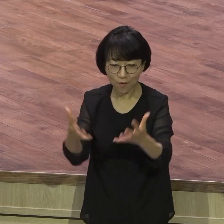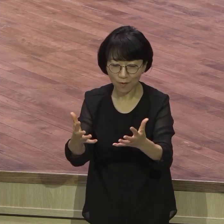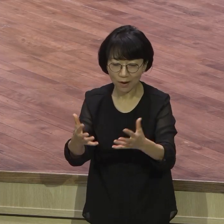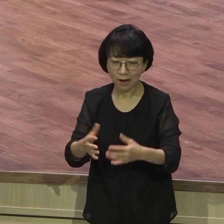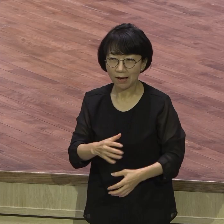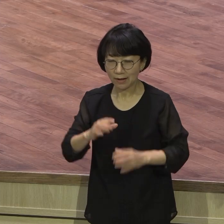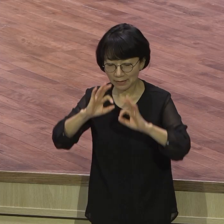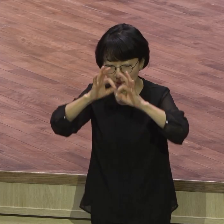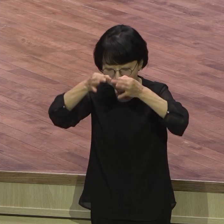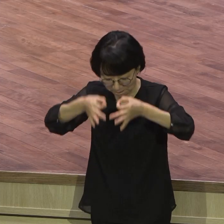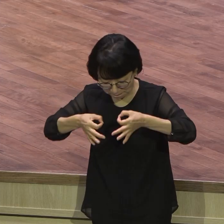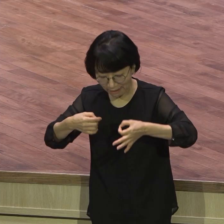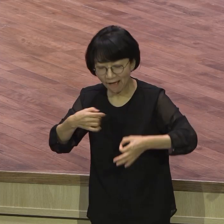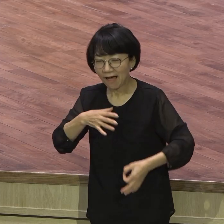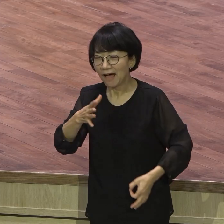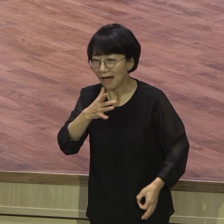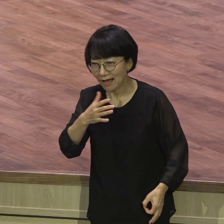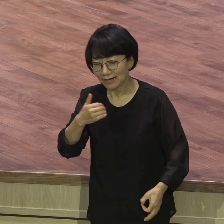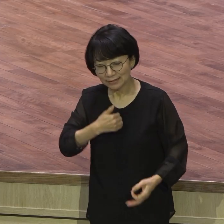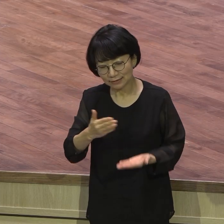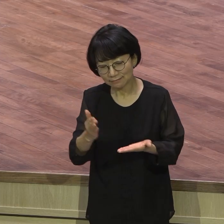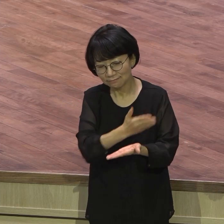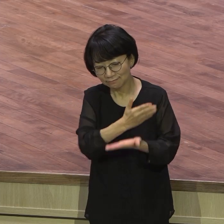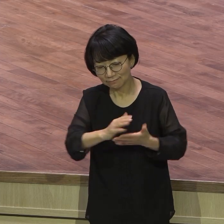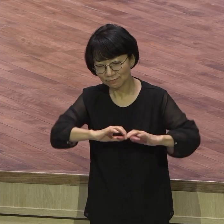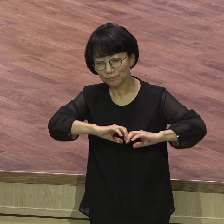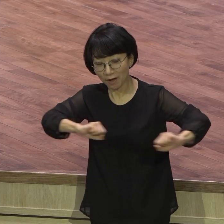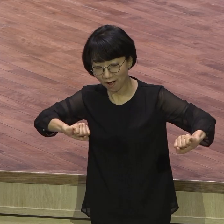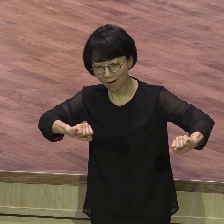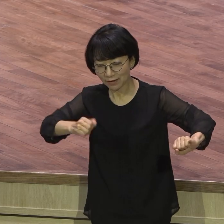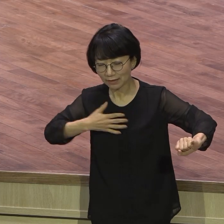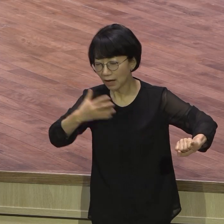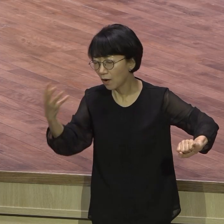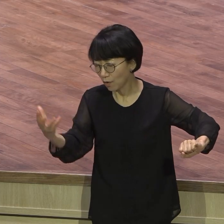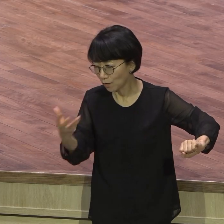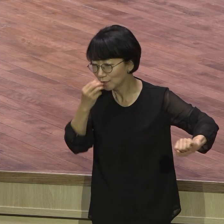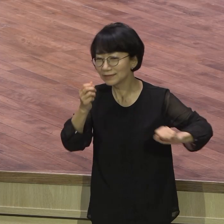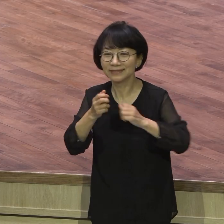구별되었구나. 아멘 거룩한 자